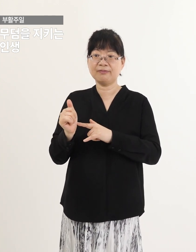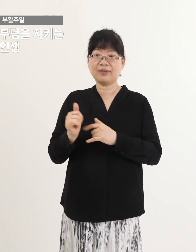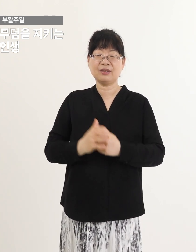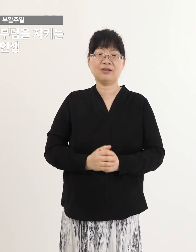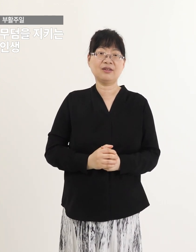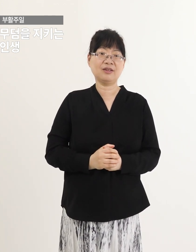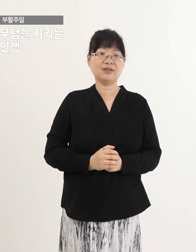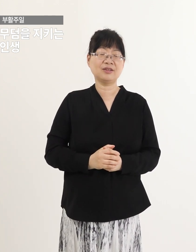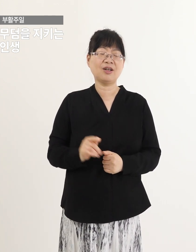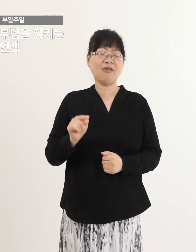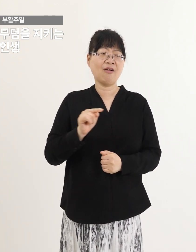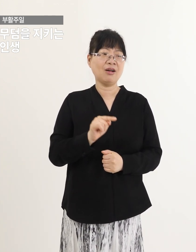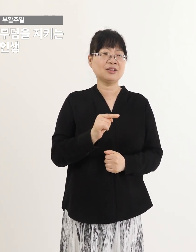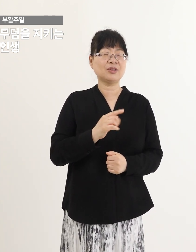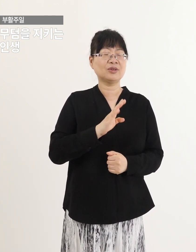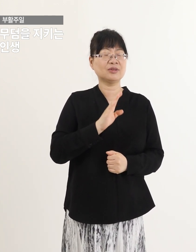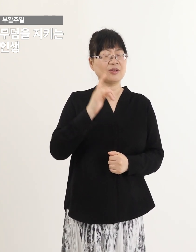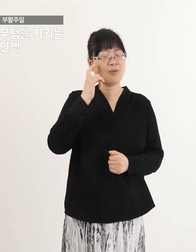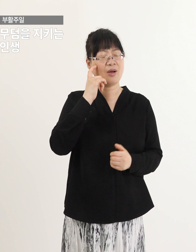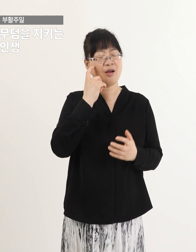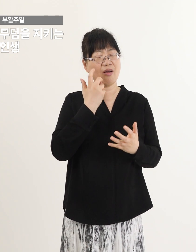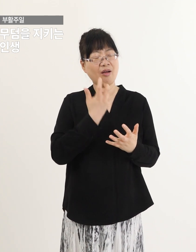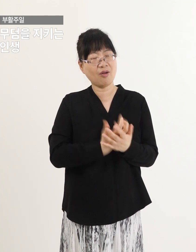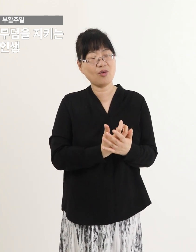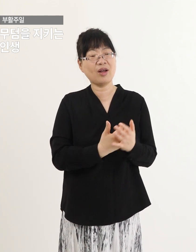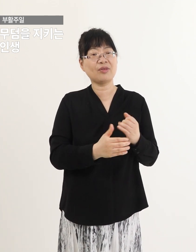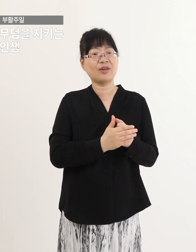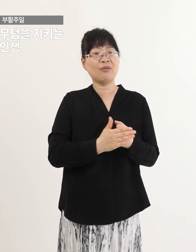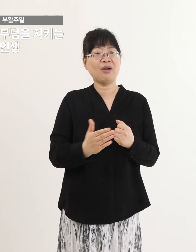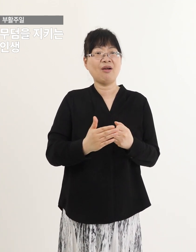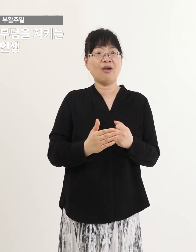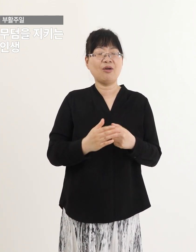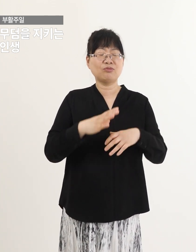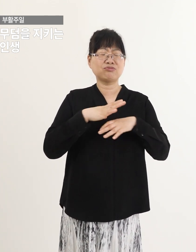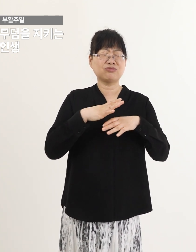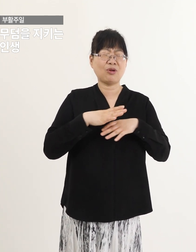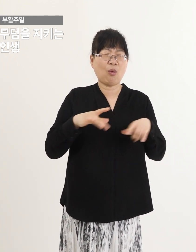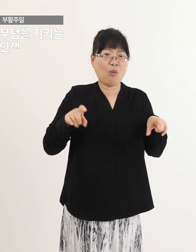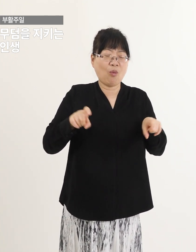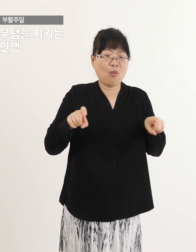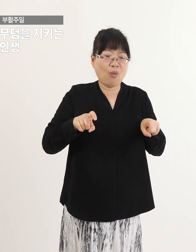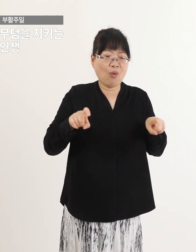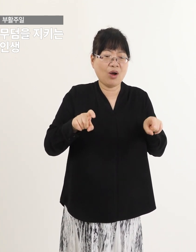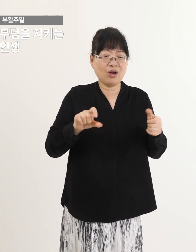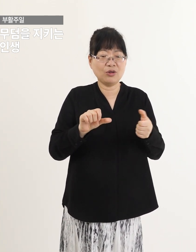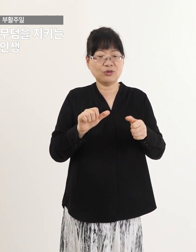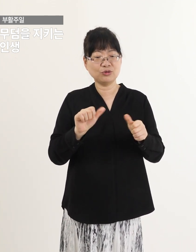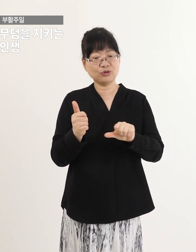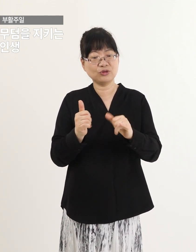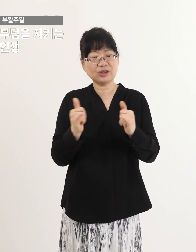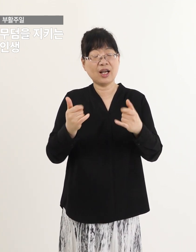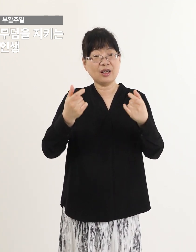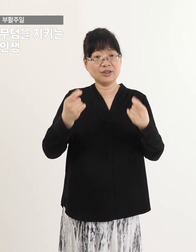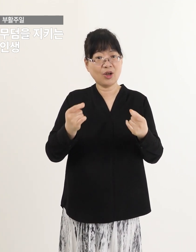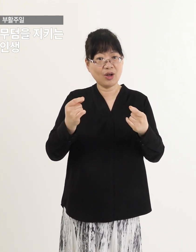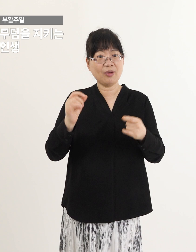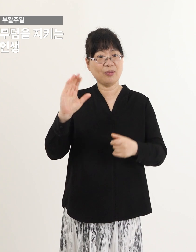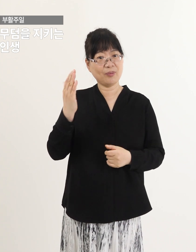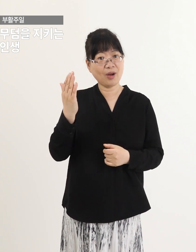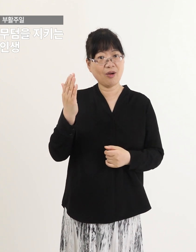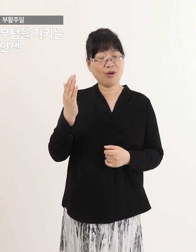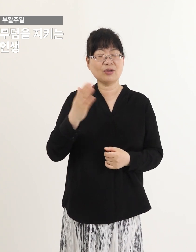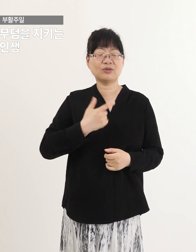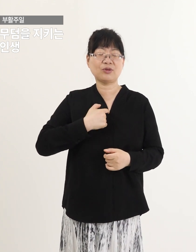쇼크가 얼마나 충격적이었던지 무서워 떨며 죽은 자 같이 될 정도로